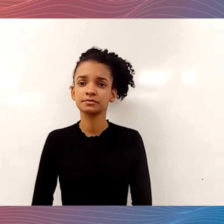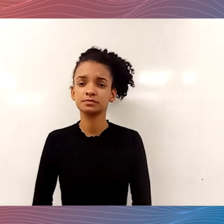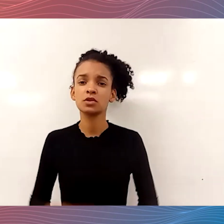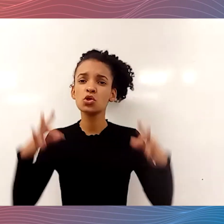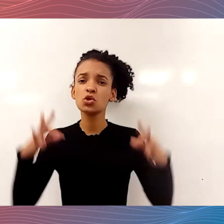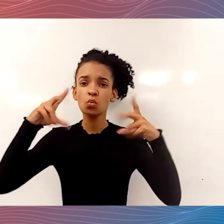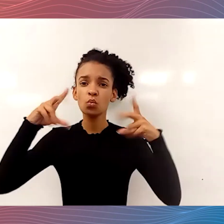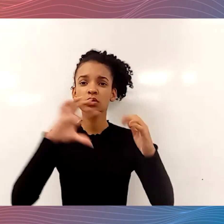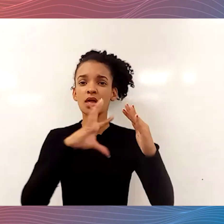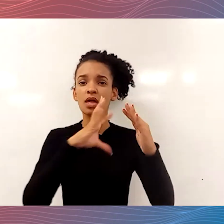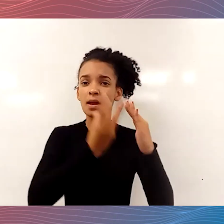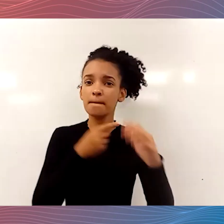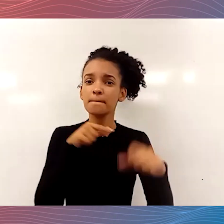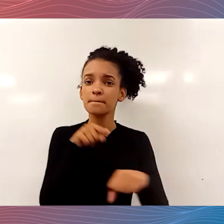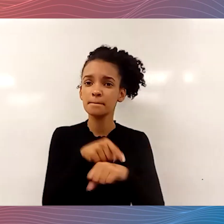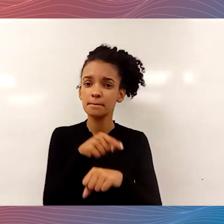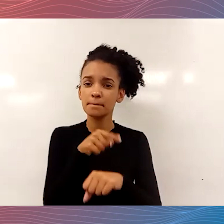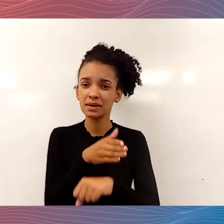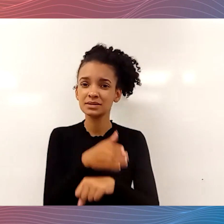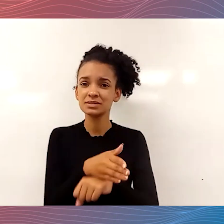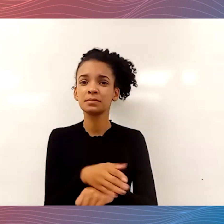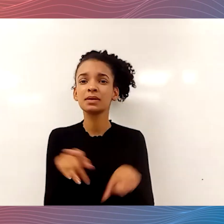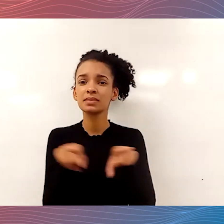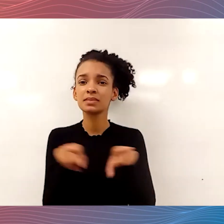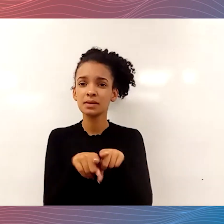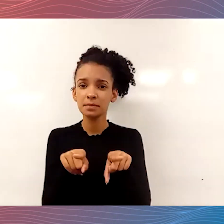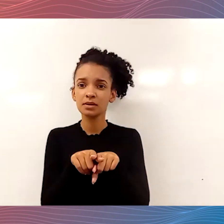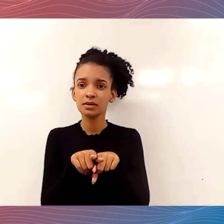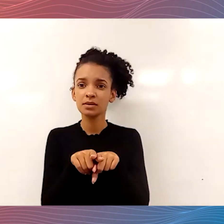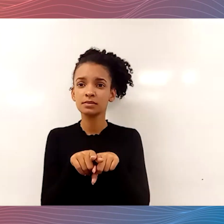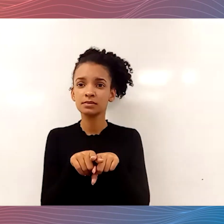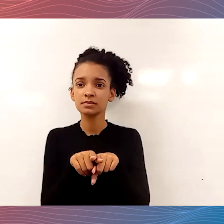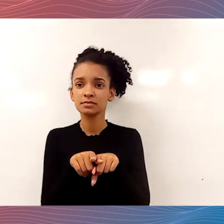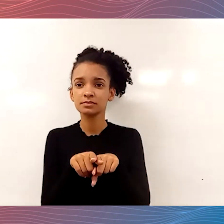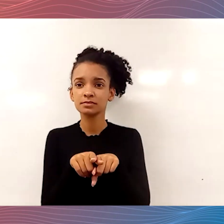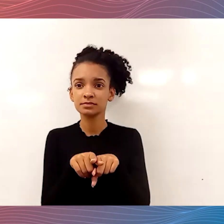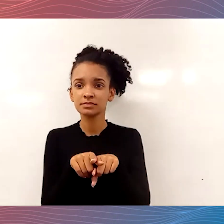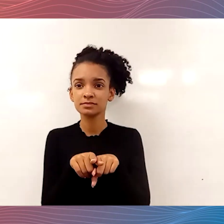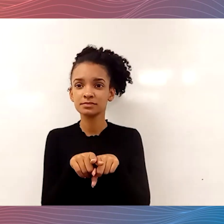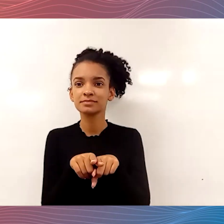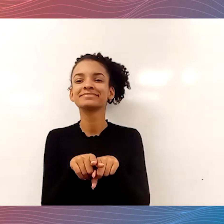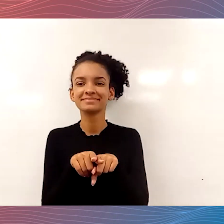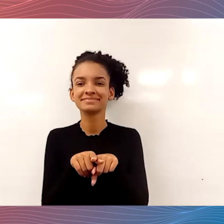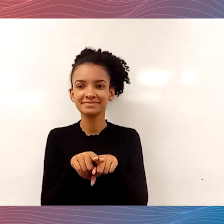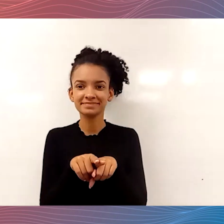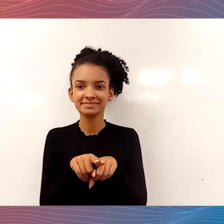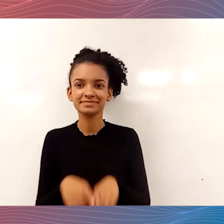Se nós queremos trazer o Senhor de volta, irmãos, e atender a necessidade da expansão